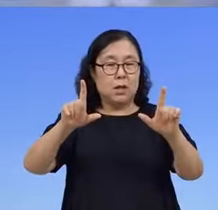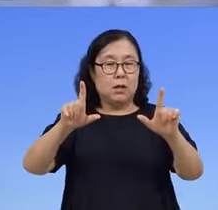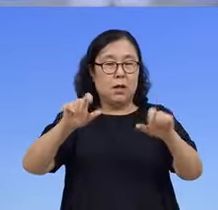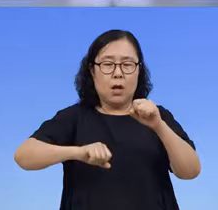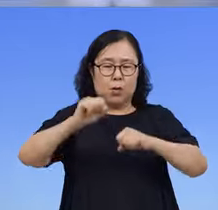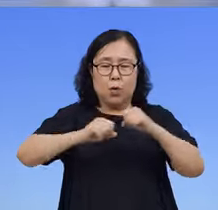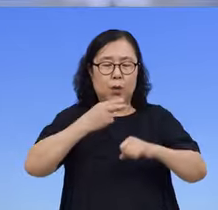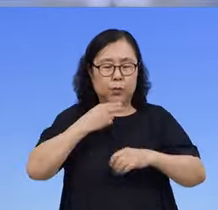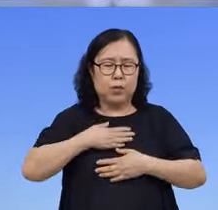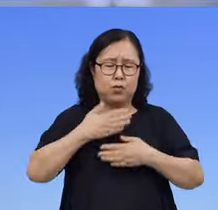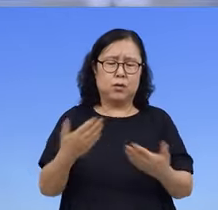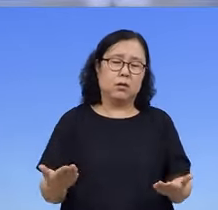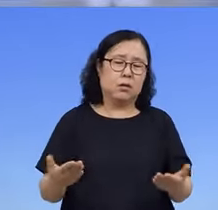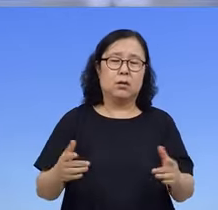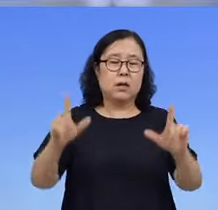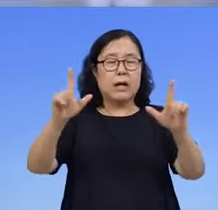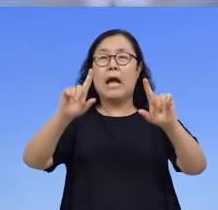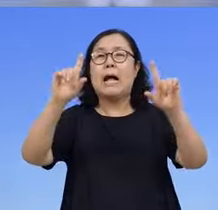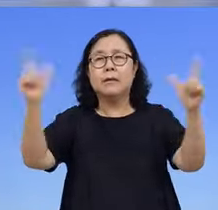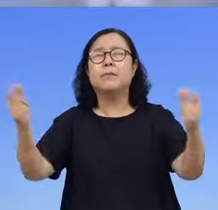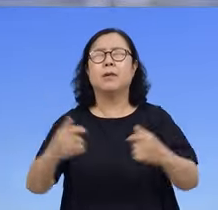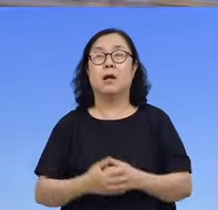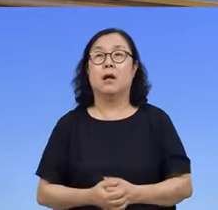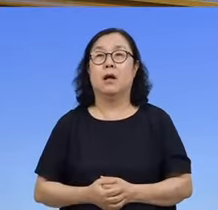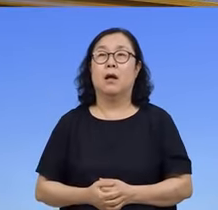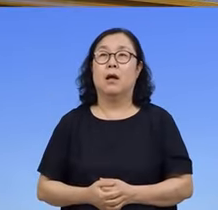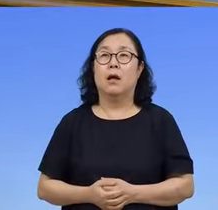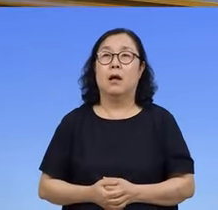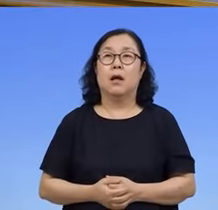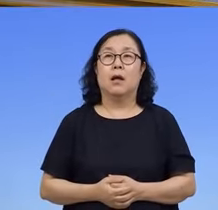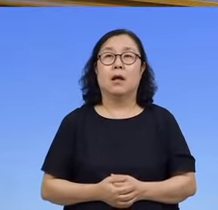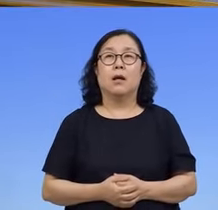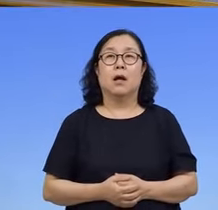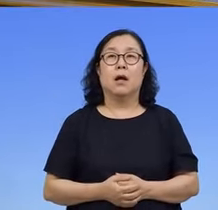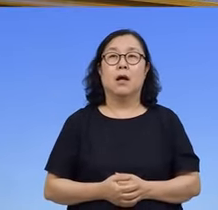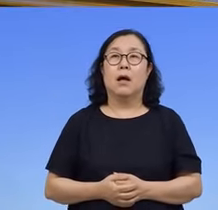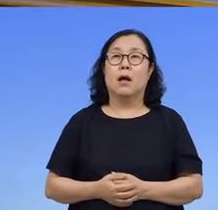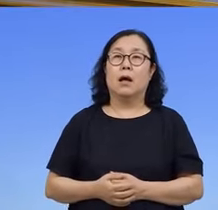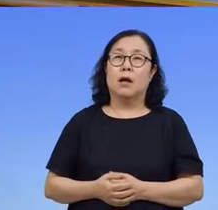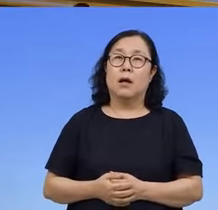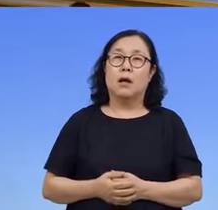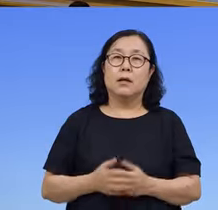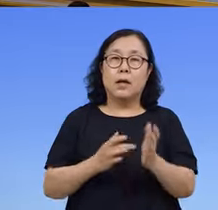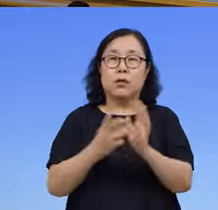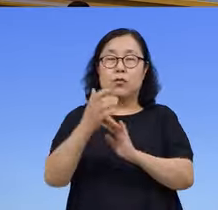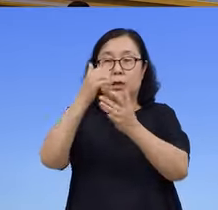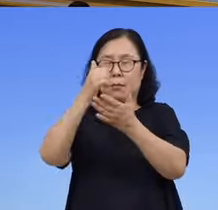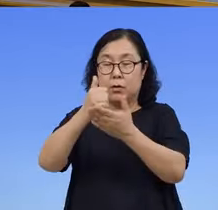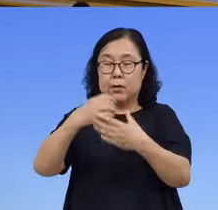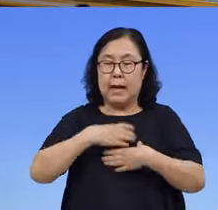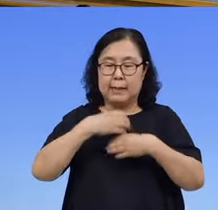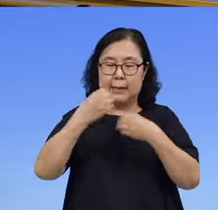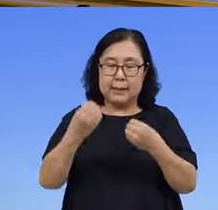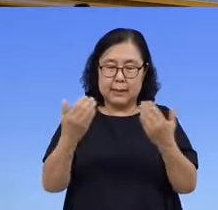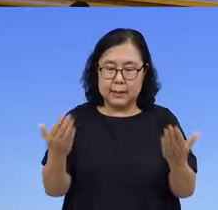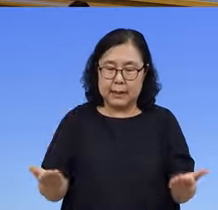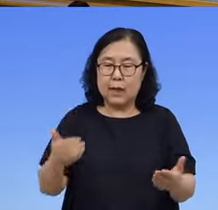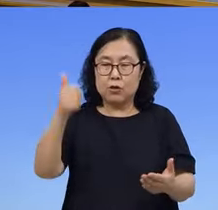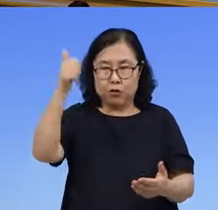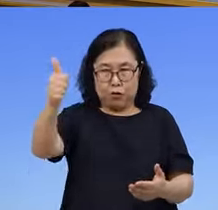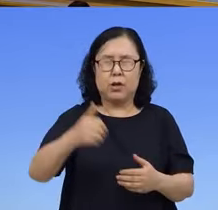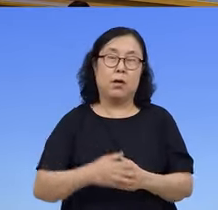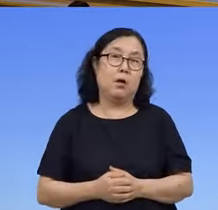날, 이렇게 하시면 안 됩니다. 그래서 28절에서 인자는 안식이라도 주인이니라. 여러분,